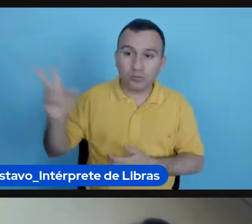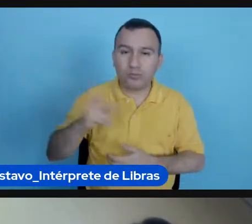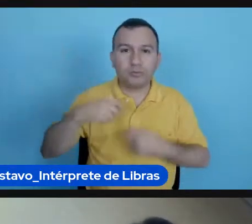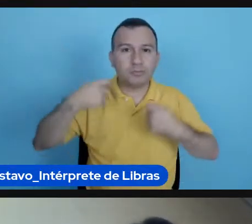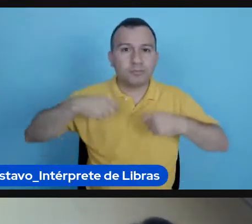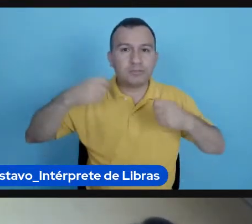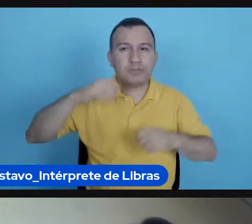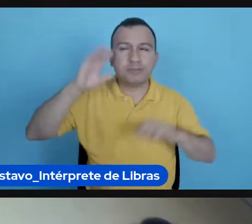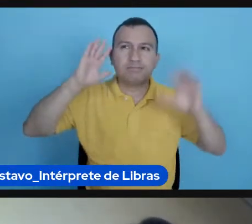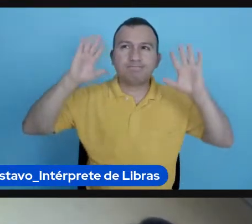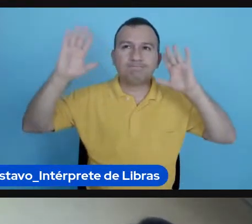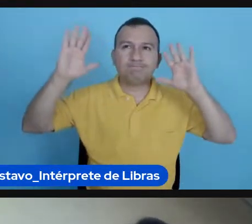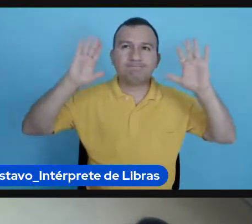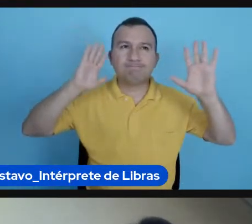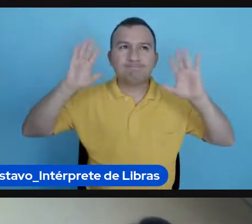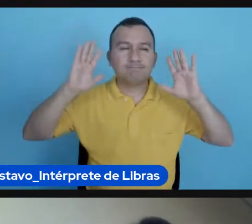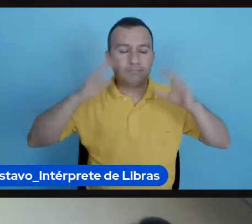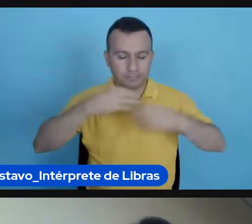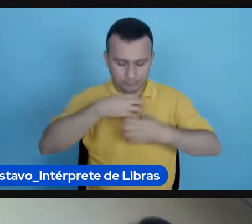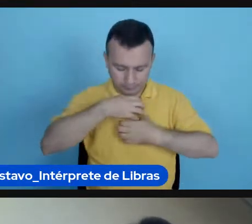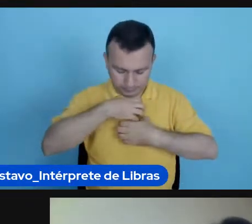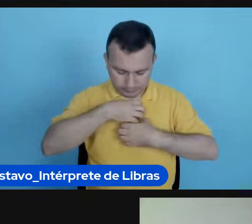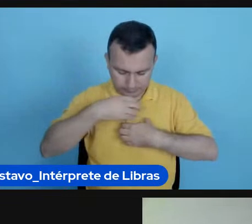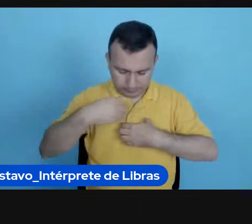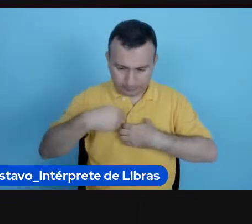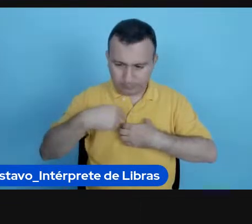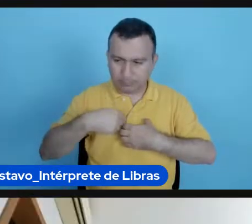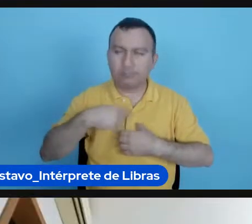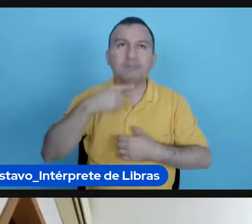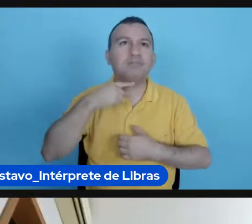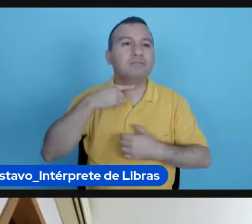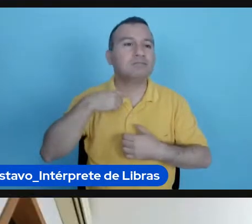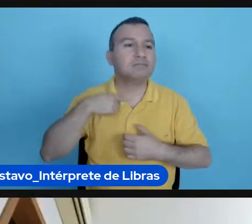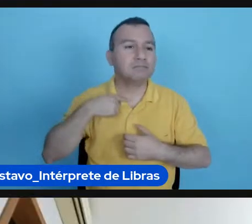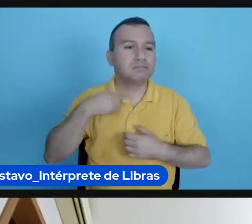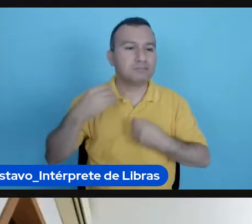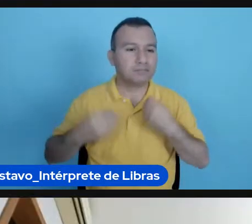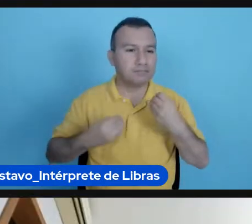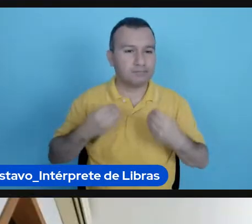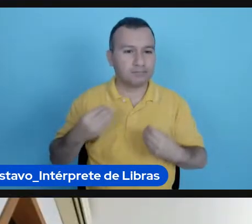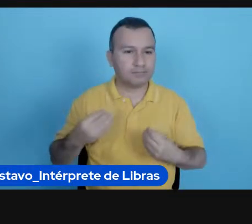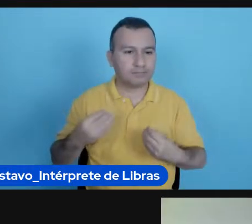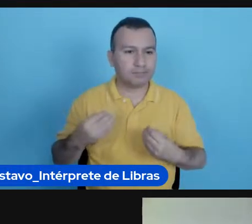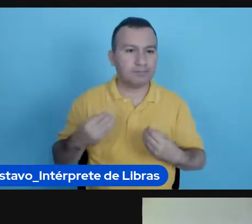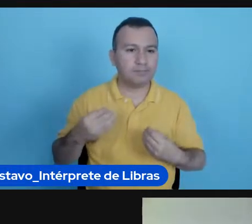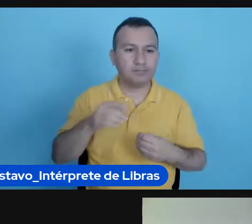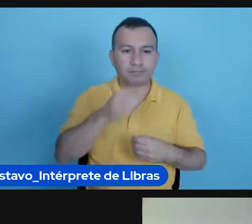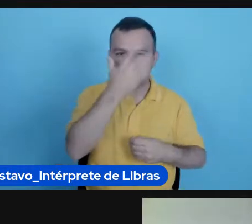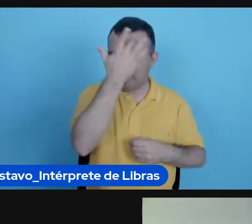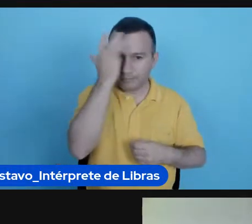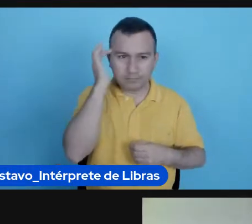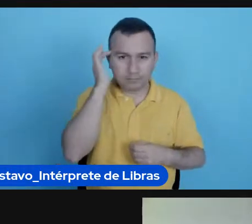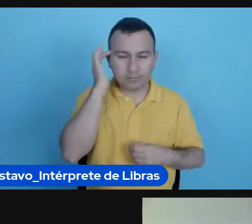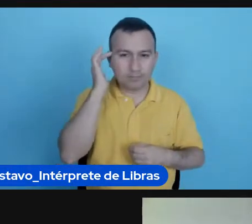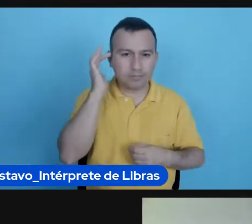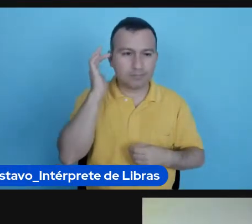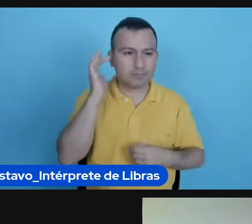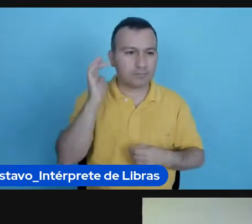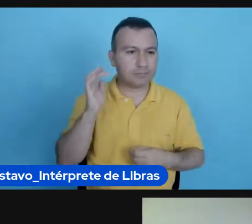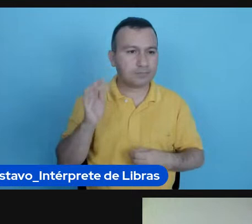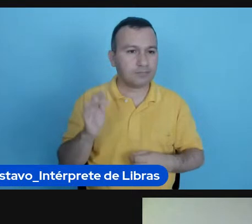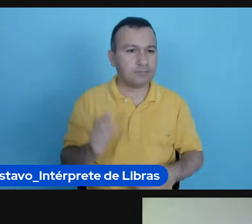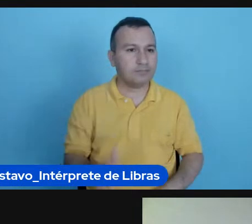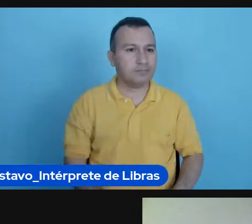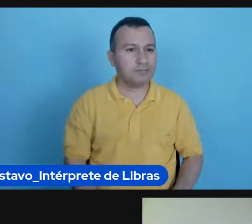Todos esses desejos, tudo isso em qualquer pessoa, né? Não tem diferença, né, nisso,